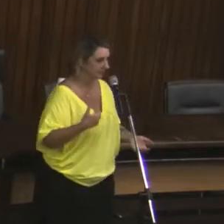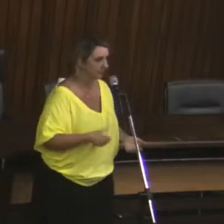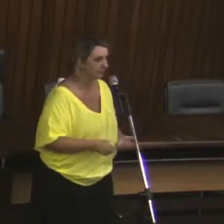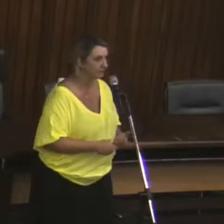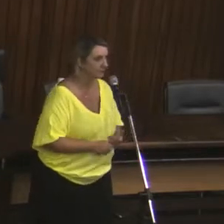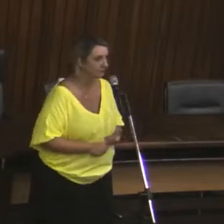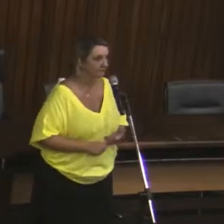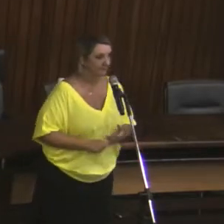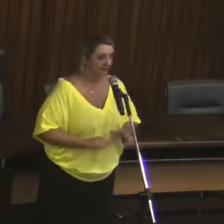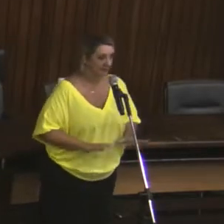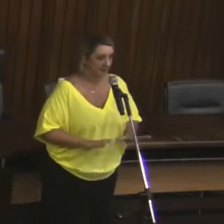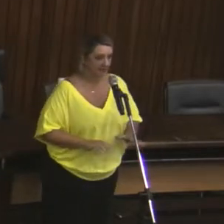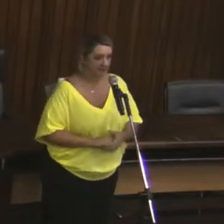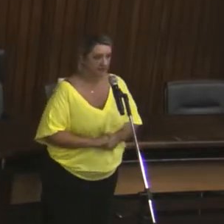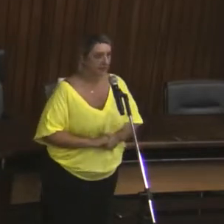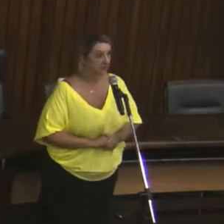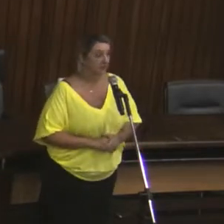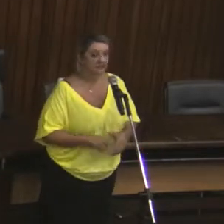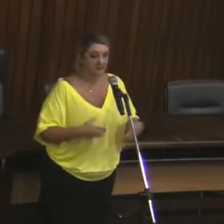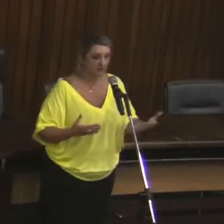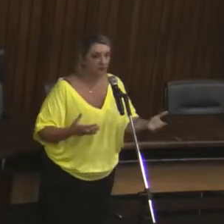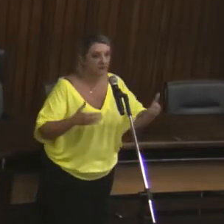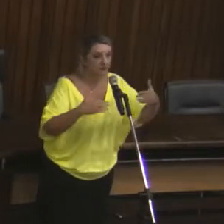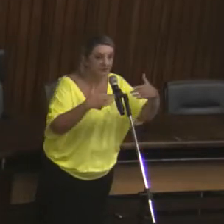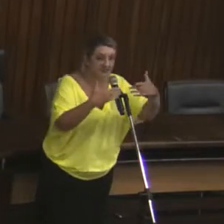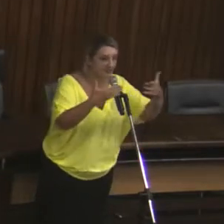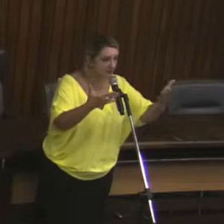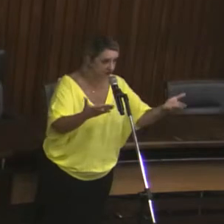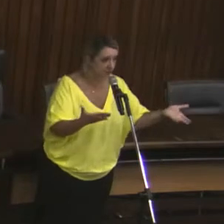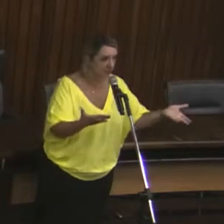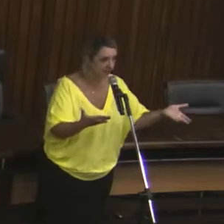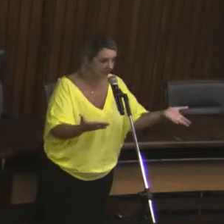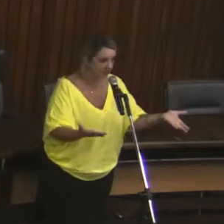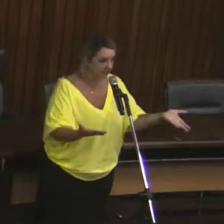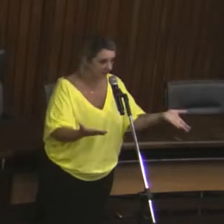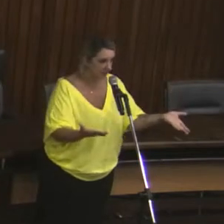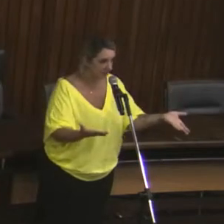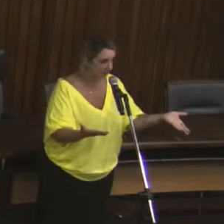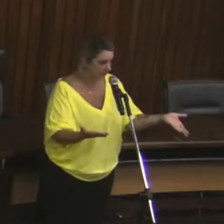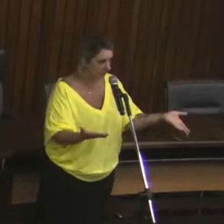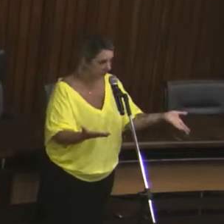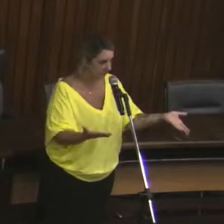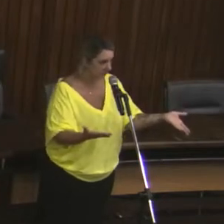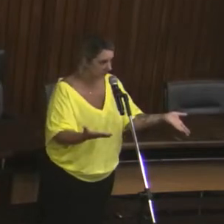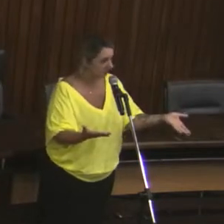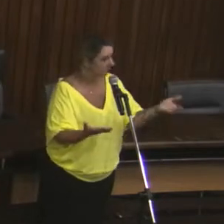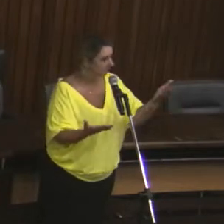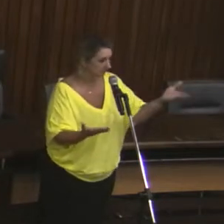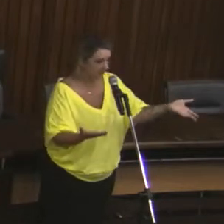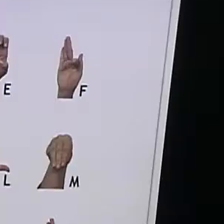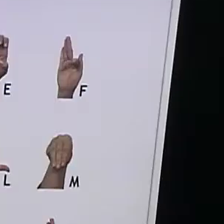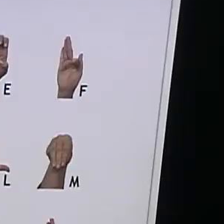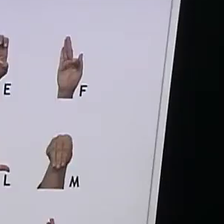bom? É isso. E também, quando vocês não souberem o sinal de algum, está conversando com